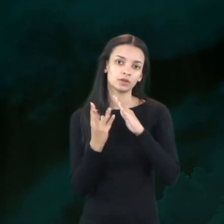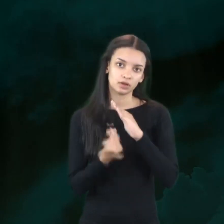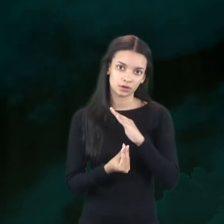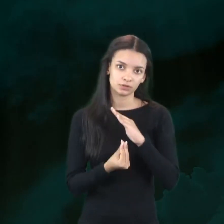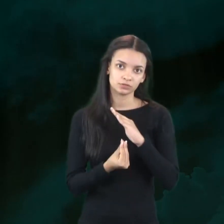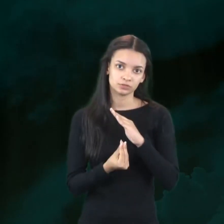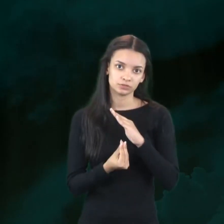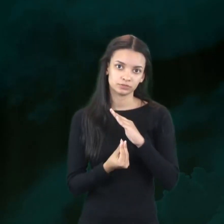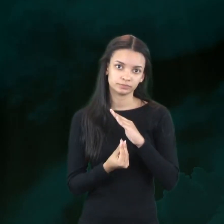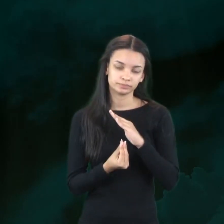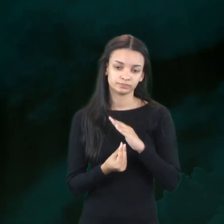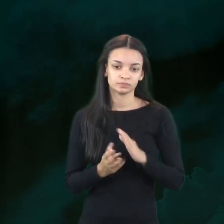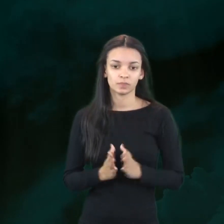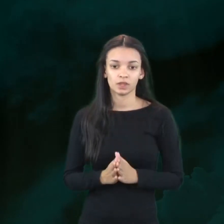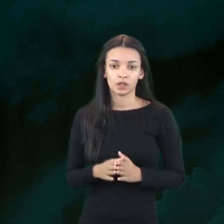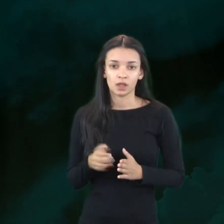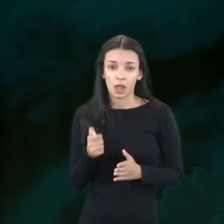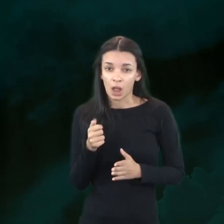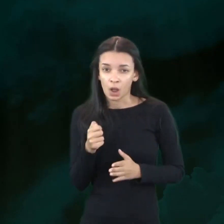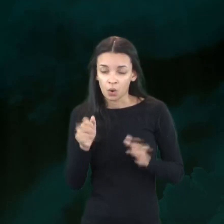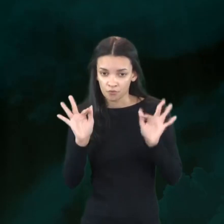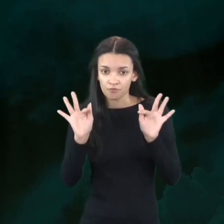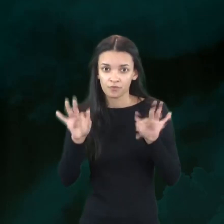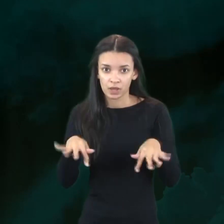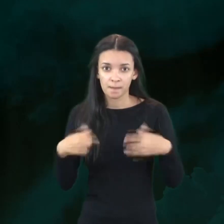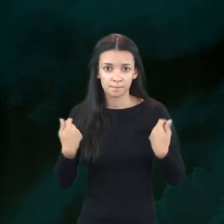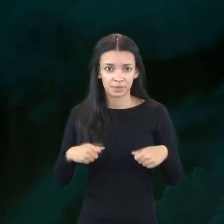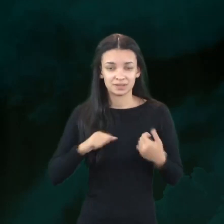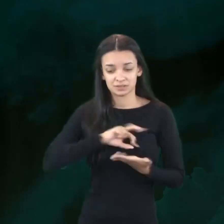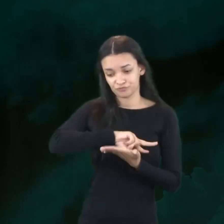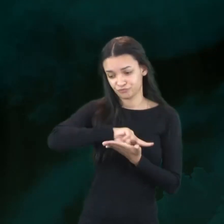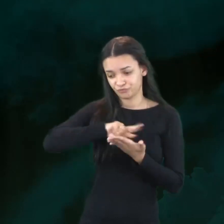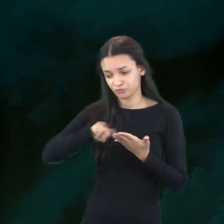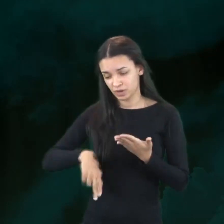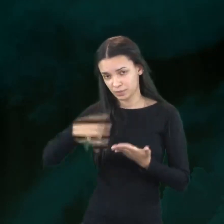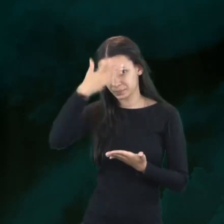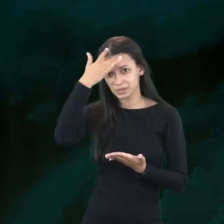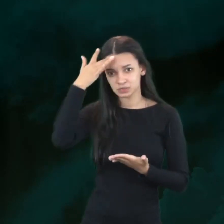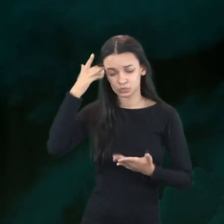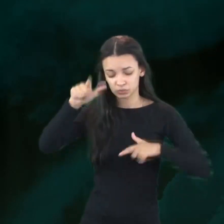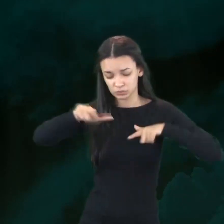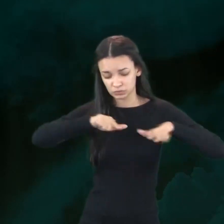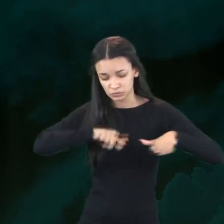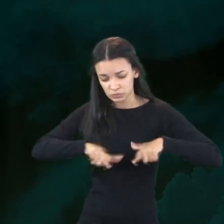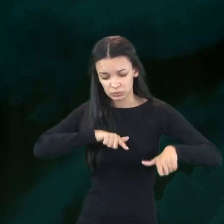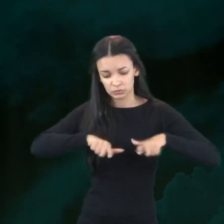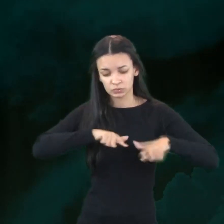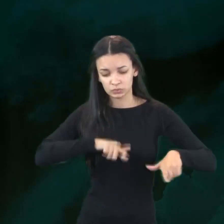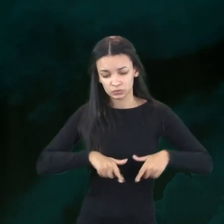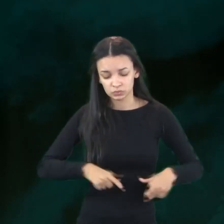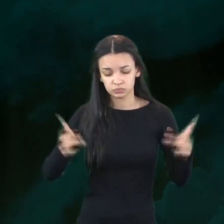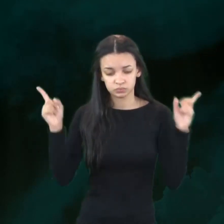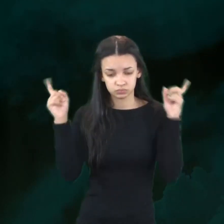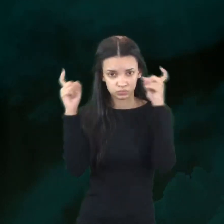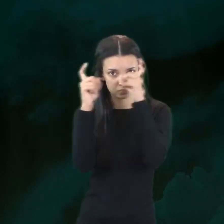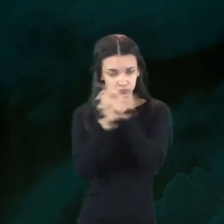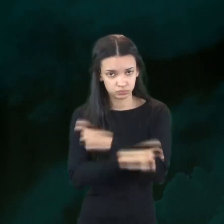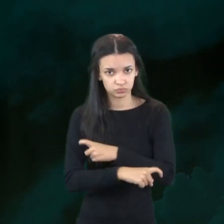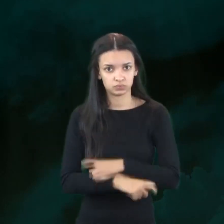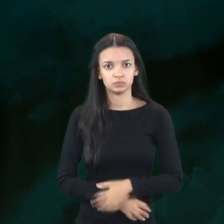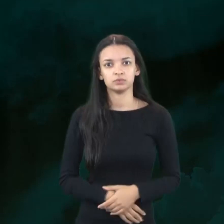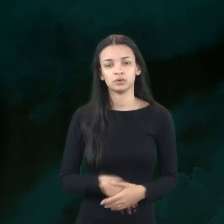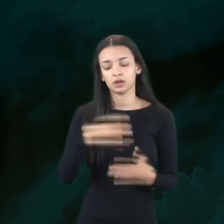vamos precisar de muitas pessoas trabalhar com fadiga e labor. Graças ao Senhor, nós temos uma